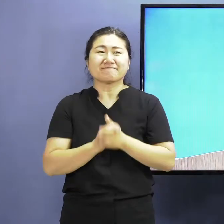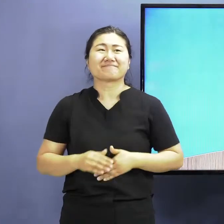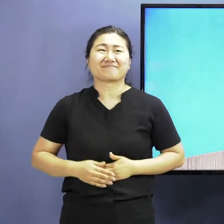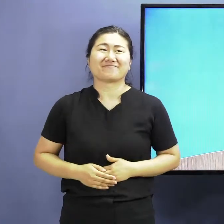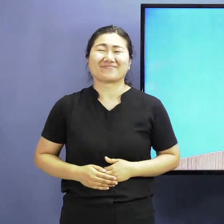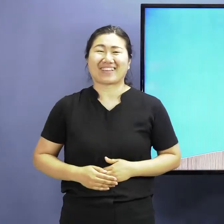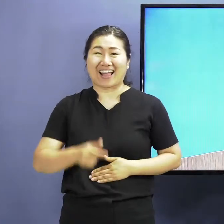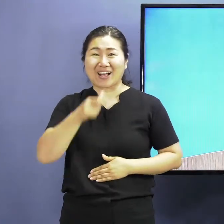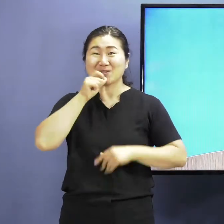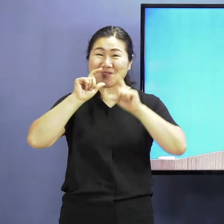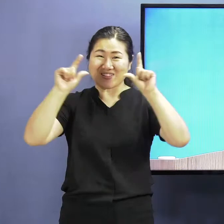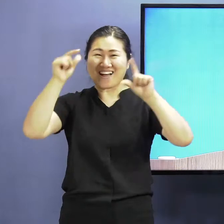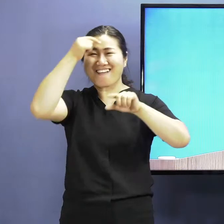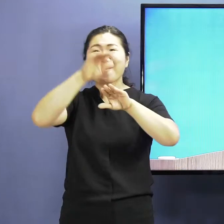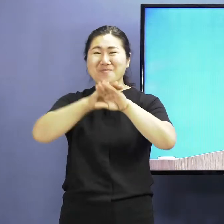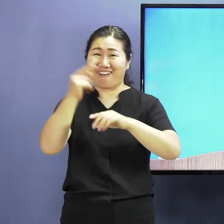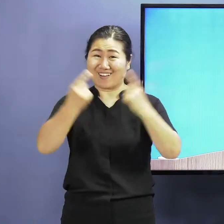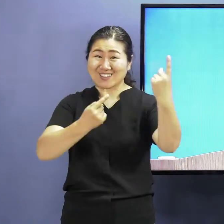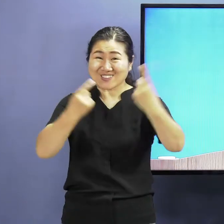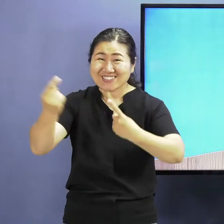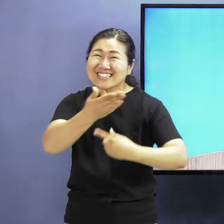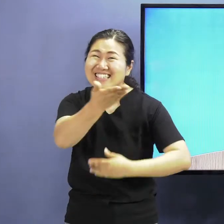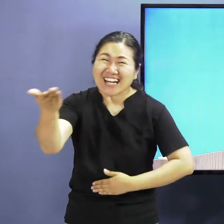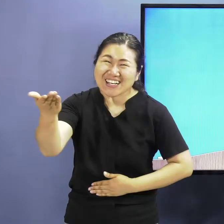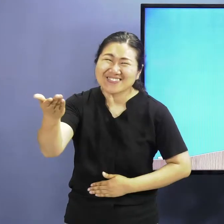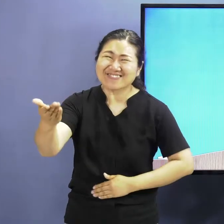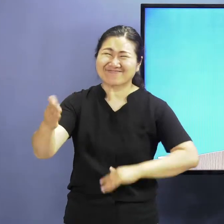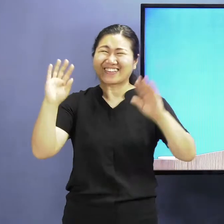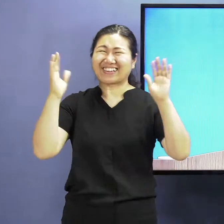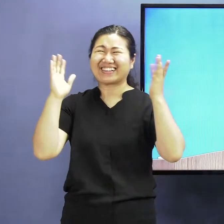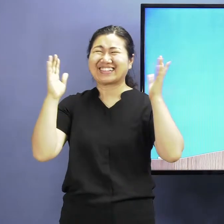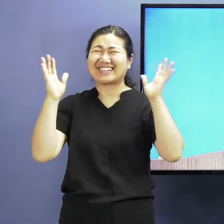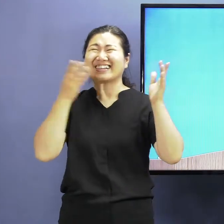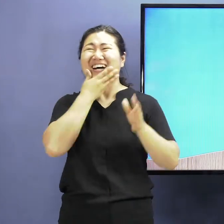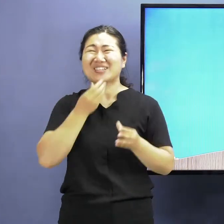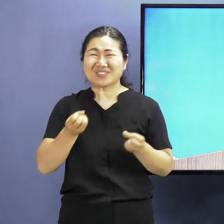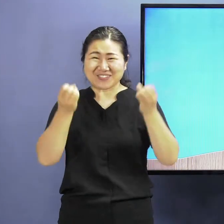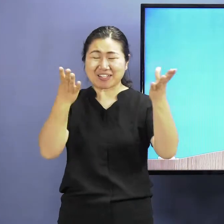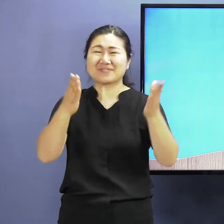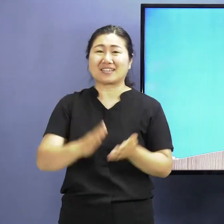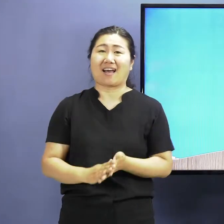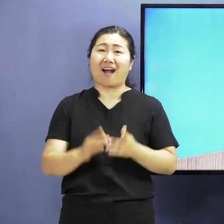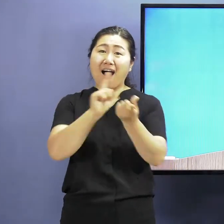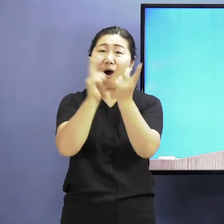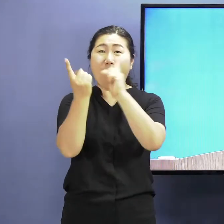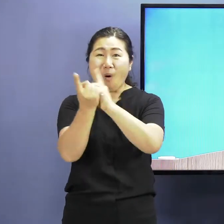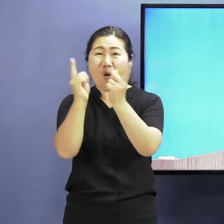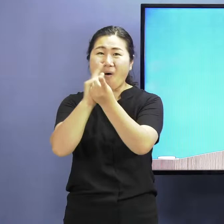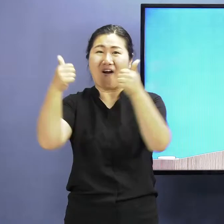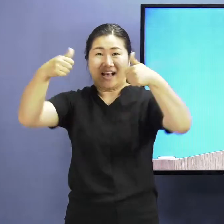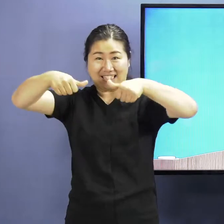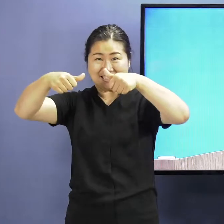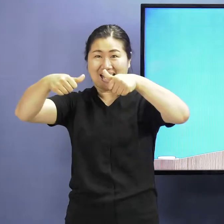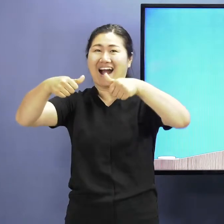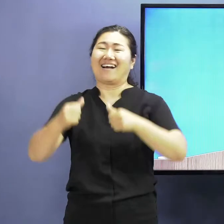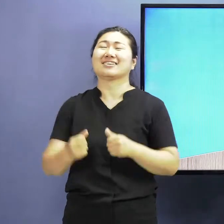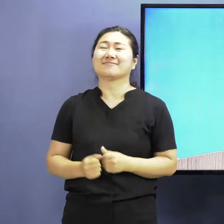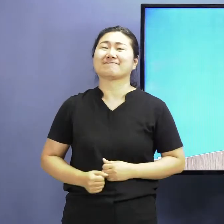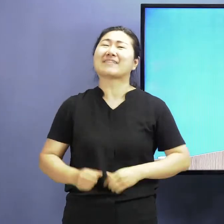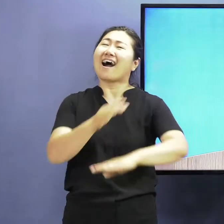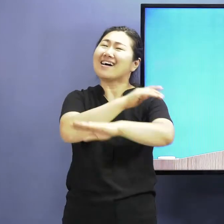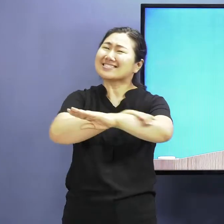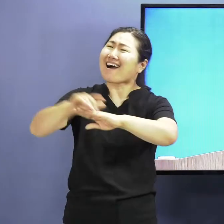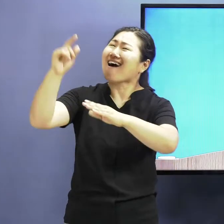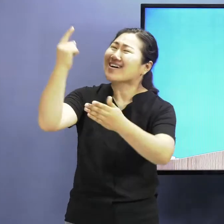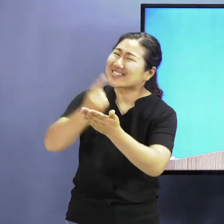수요에 오신 여러분 환영하고 축복합니다. 우리 좌우의 성도라고 한번 인사 한번 더 하시죠. 잘 오셨습니다. 은혜 많이